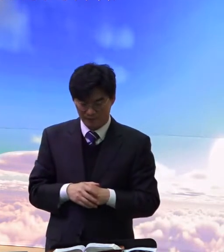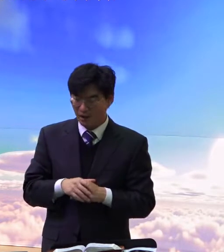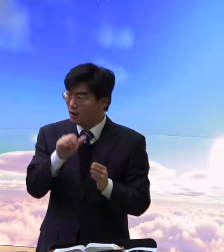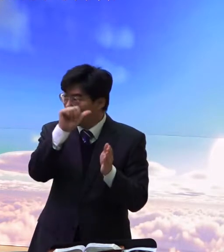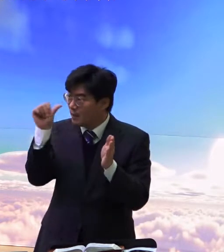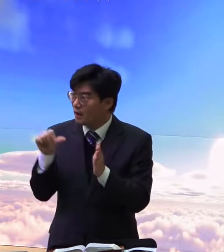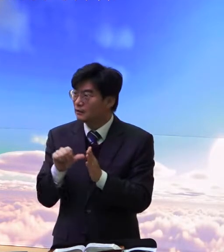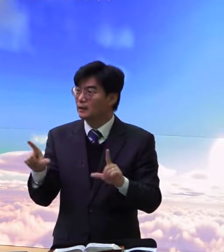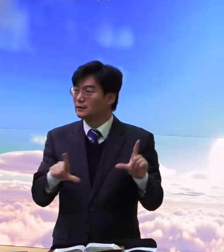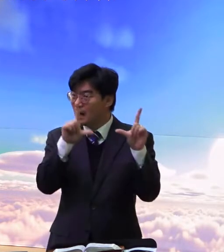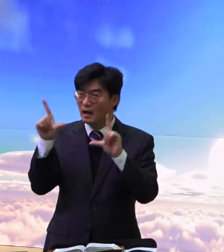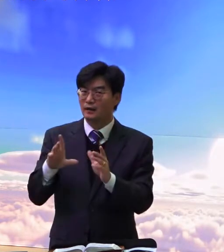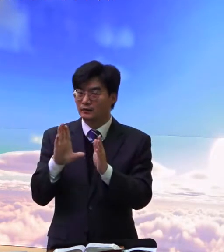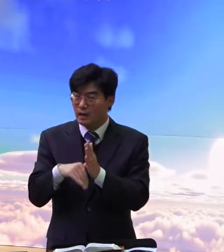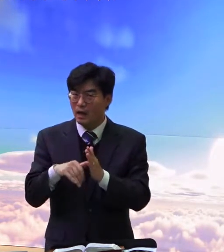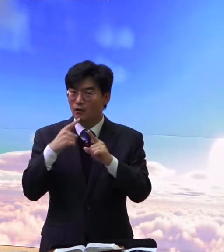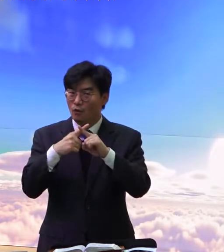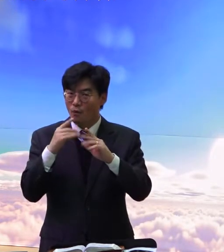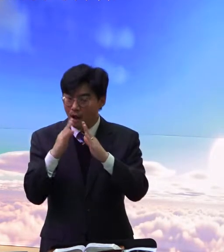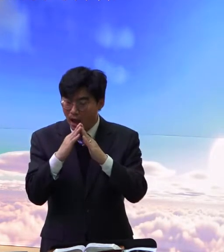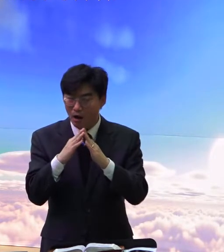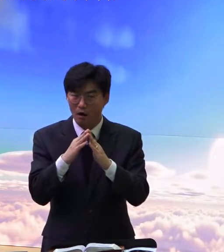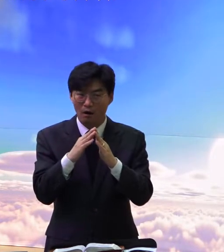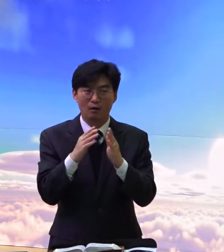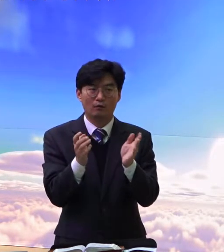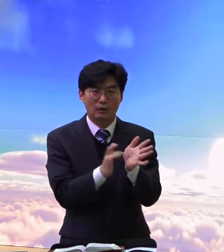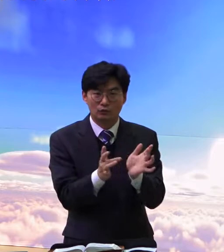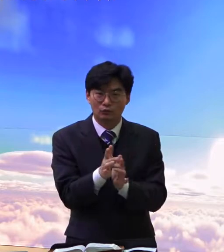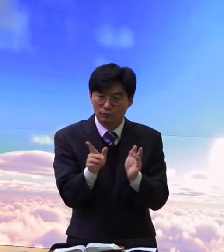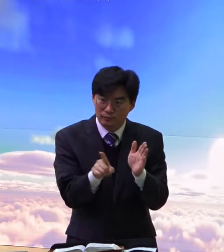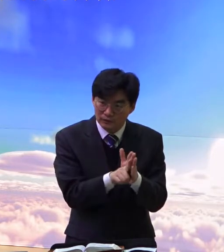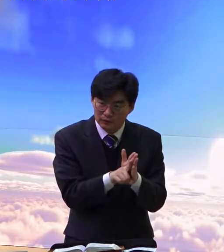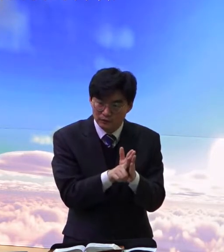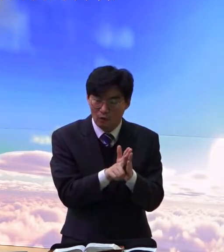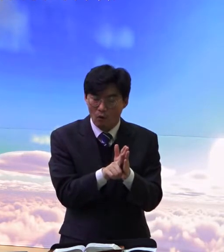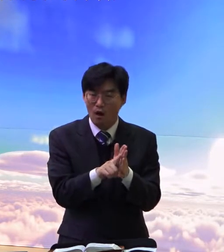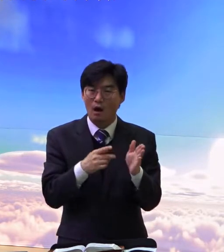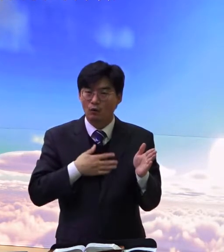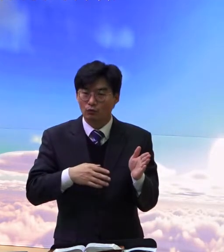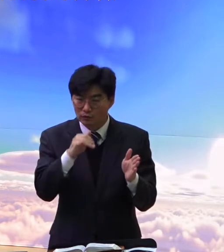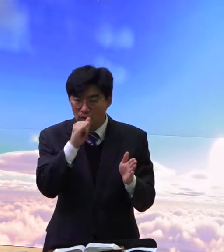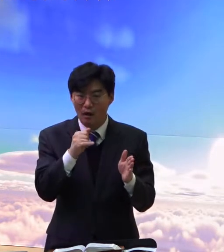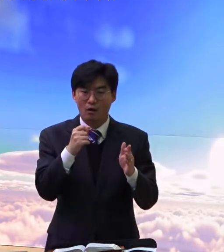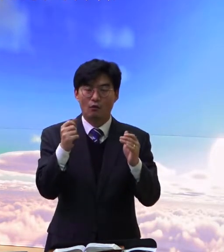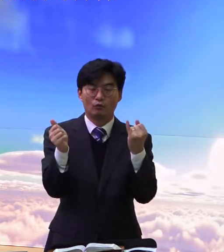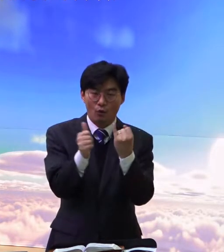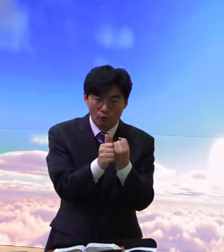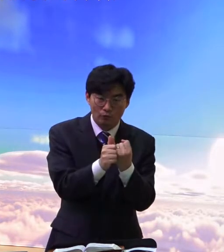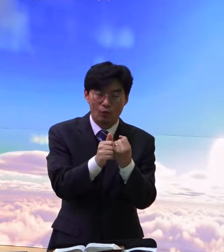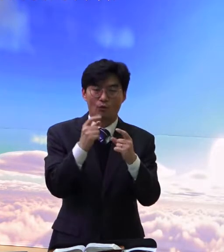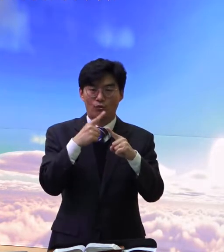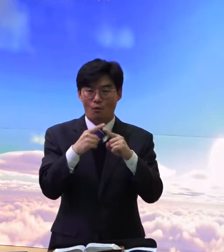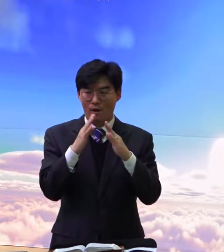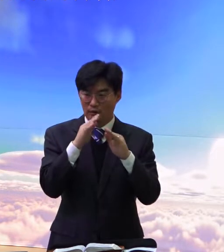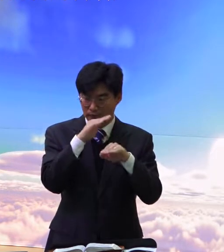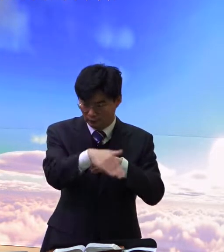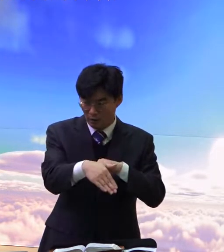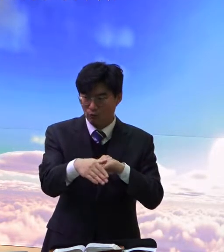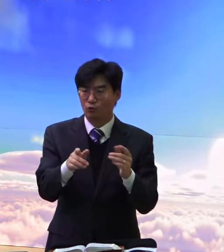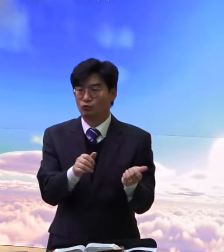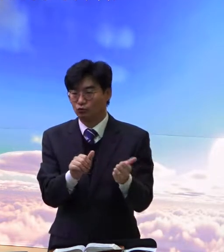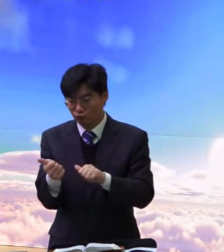기독교인으로 여겨진다. 그리고 기독교식으로 결혼식도 하고, 그리고 죽어서도 기독교인으로